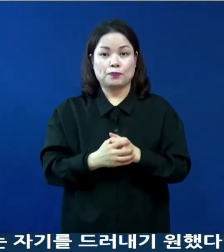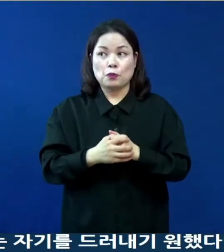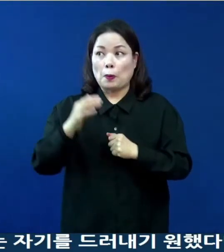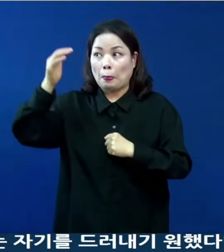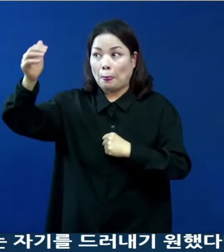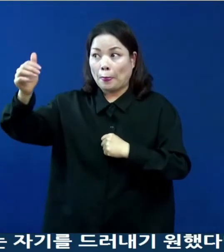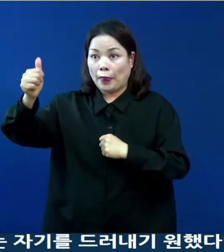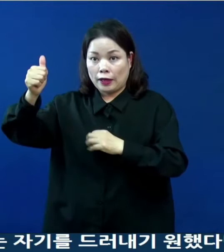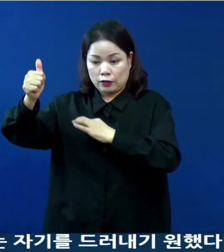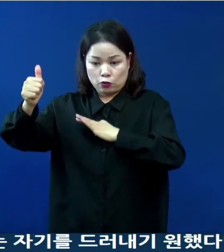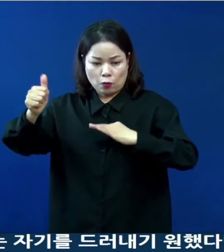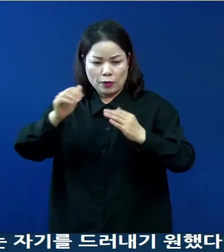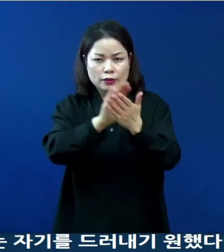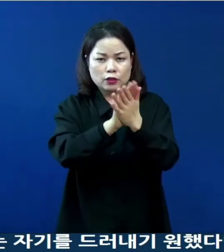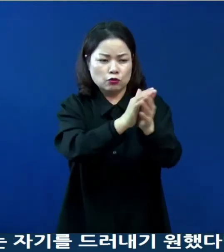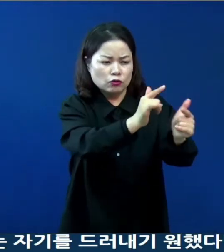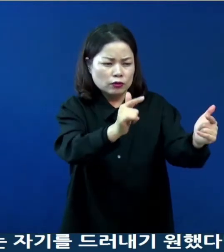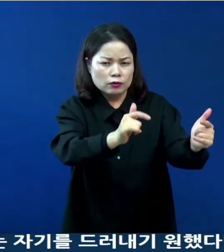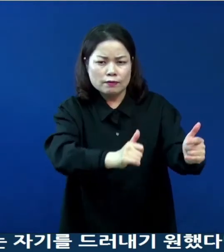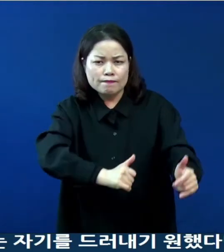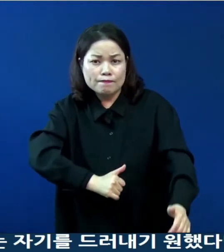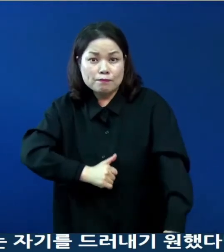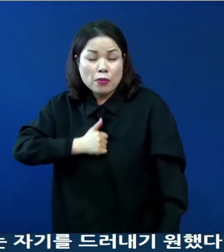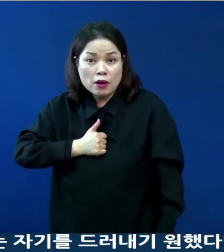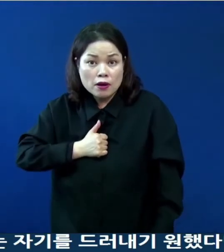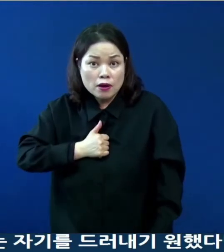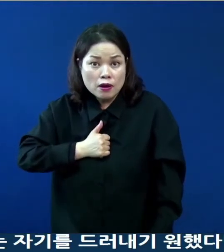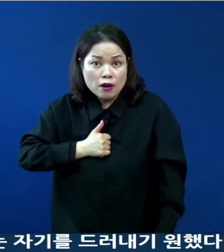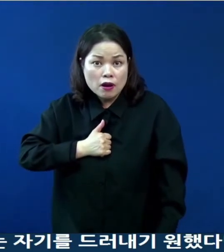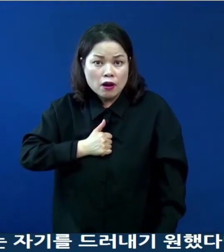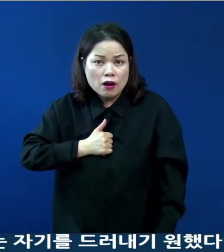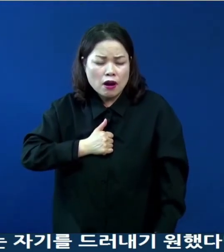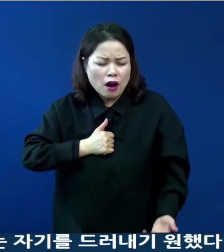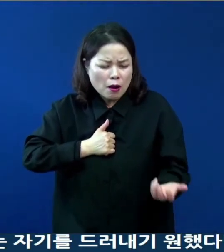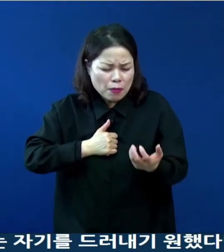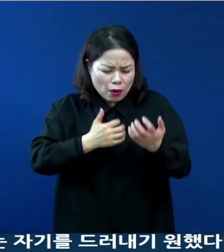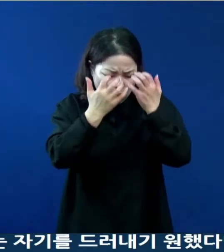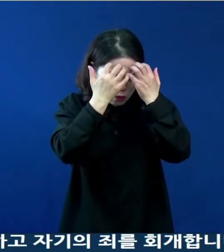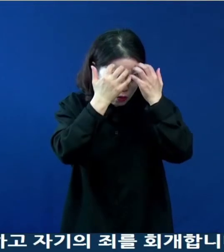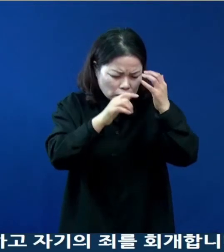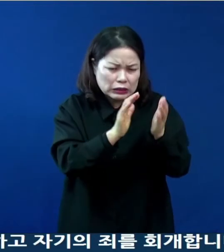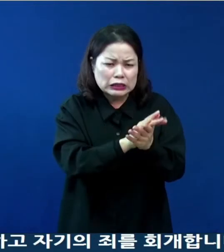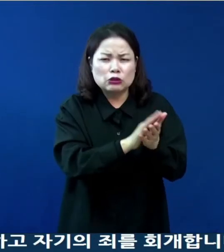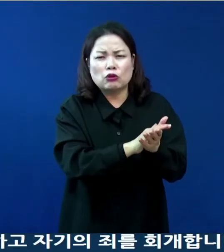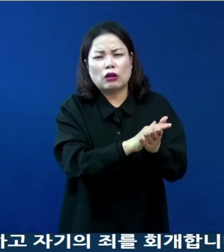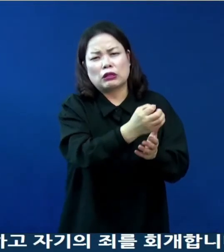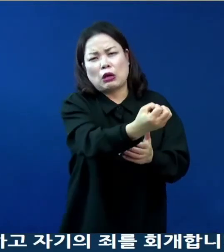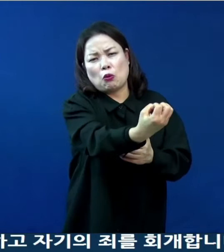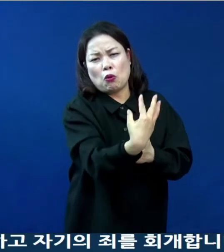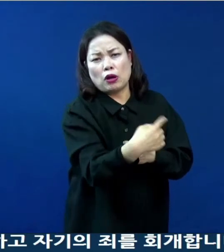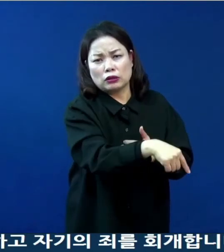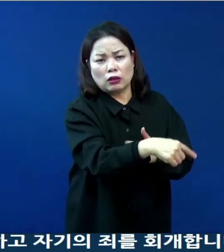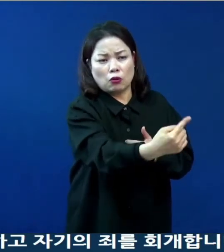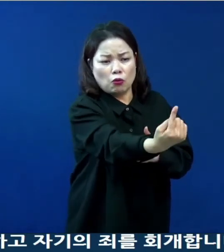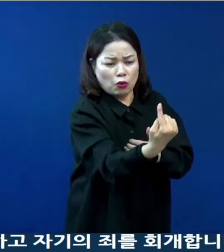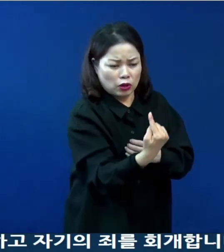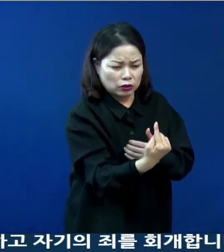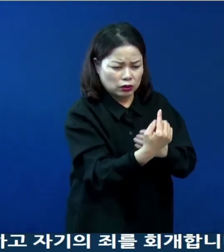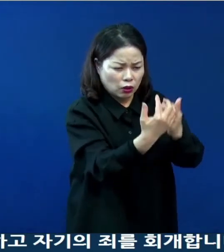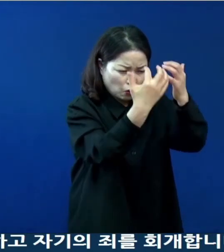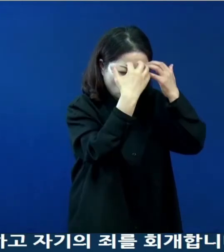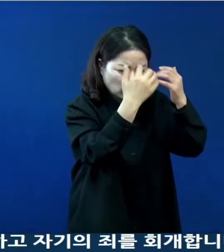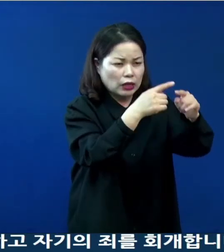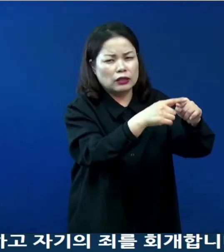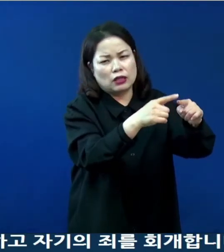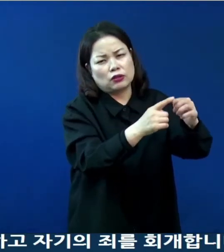하나님은 욥의 친구들에게 진노하셨습니다. 아파하고 고통 가운데 있는 친구에게 와서 그의 고난을